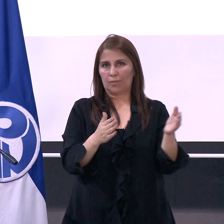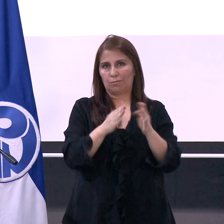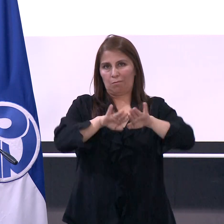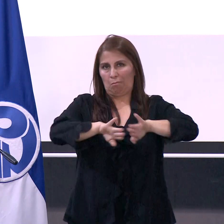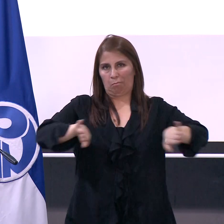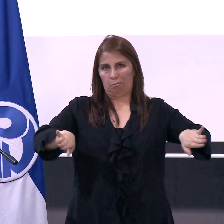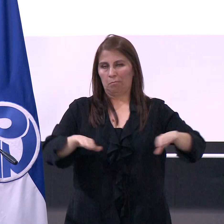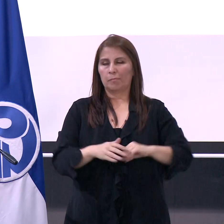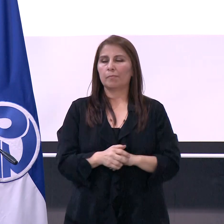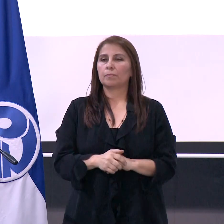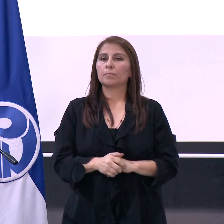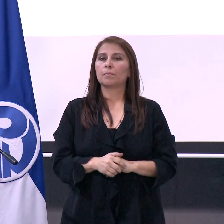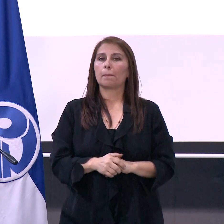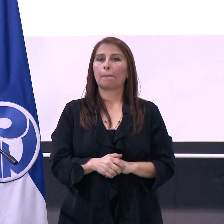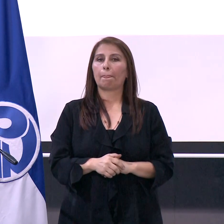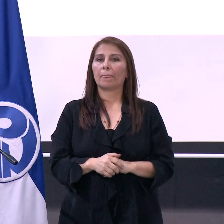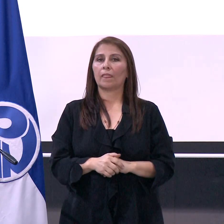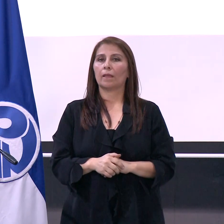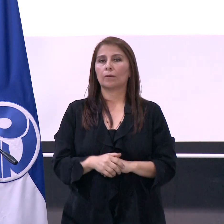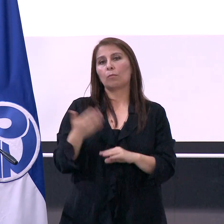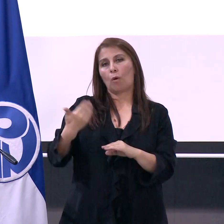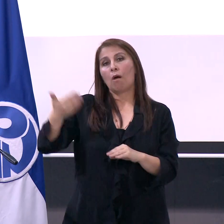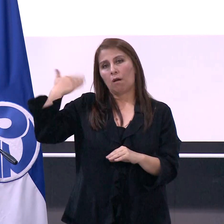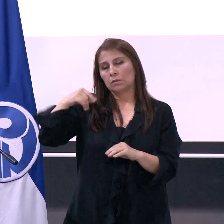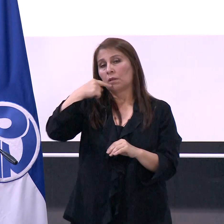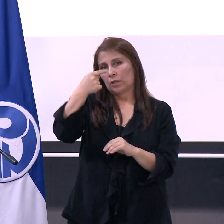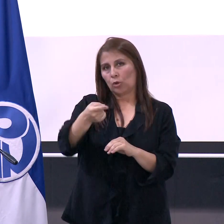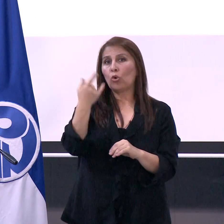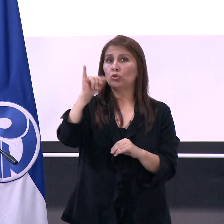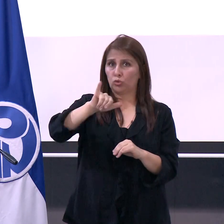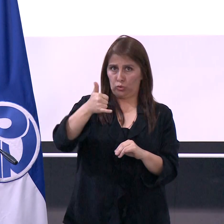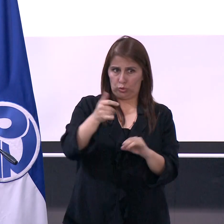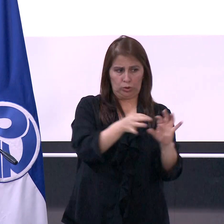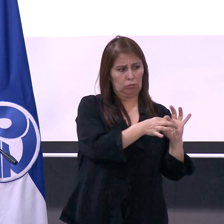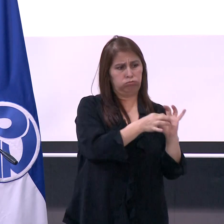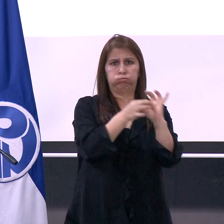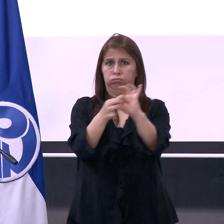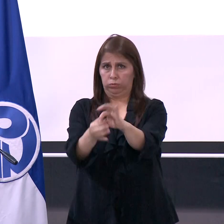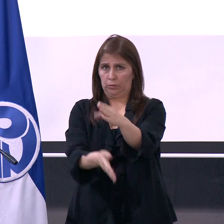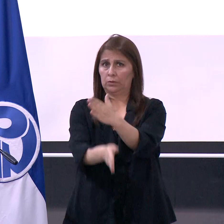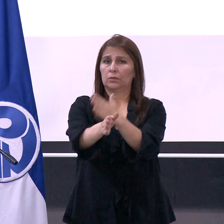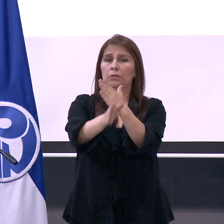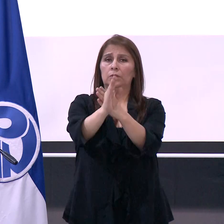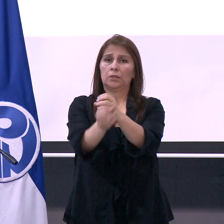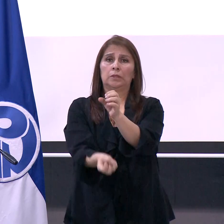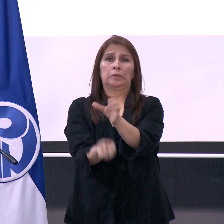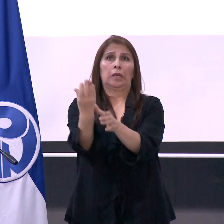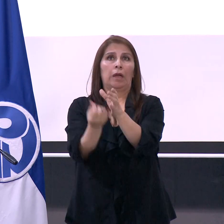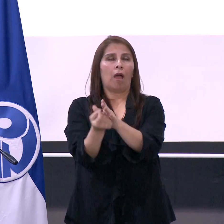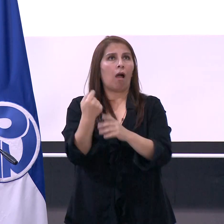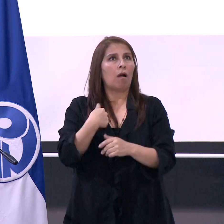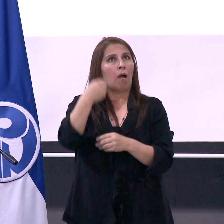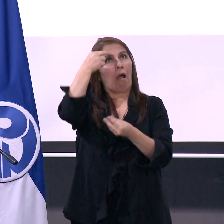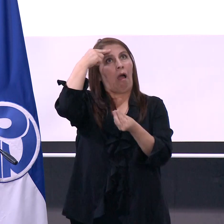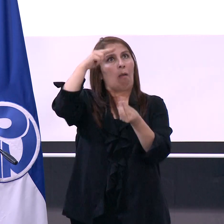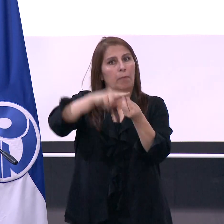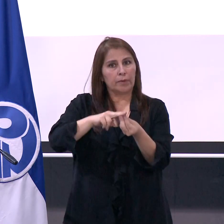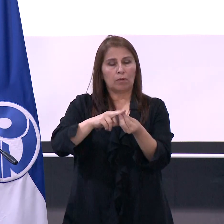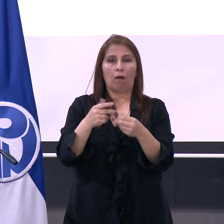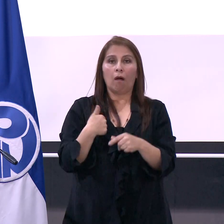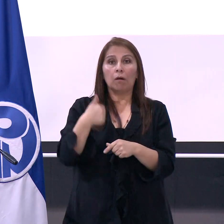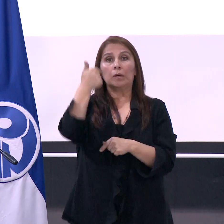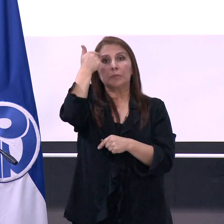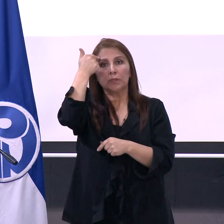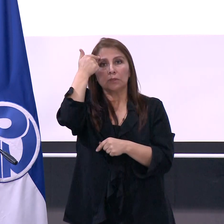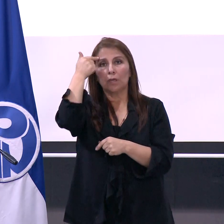sea dicho en algunas versiones de esta historia y se ha ido creando como un mito como si nosotros